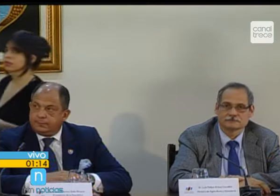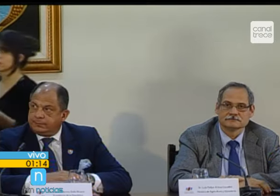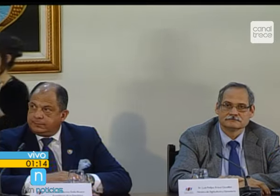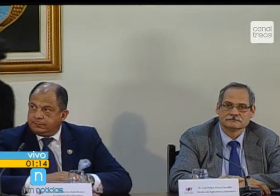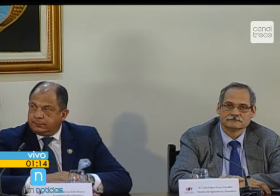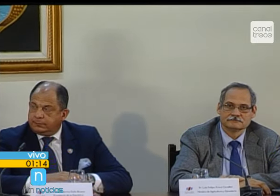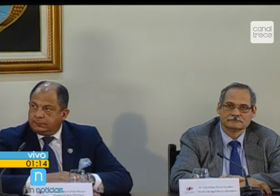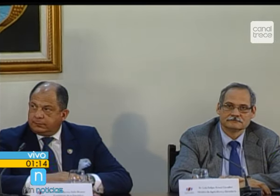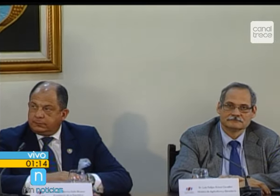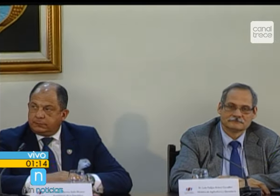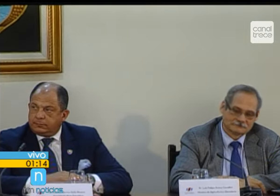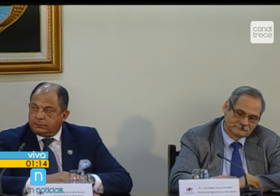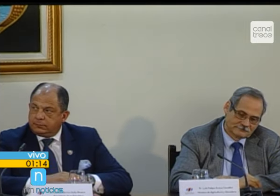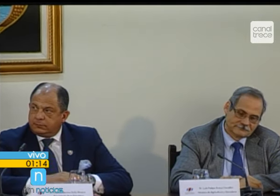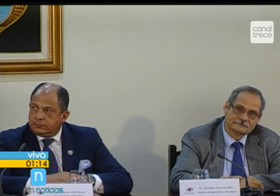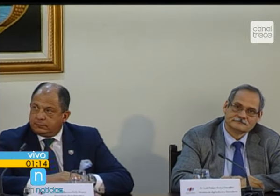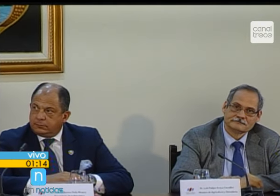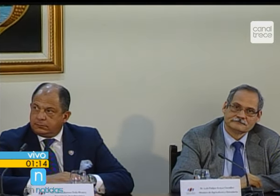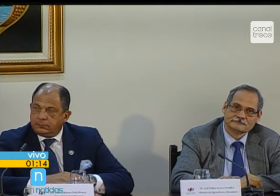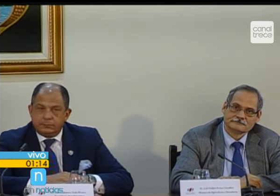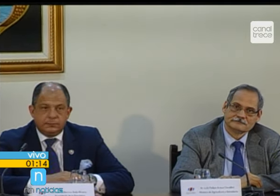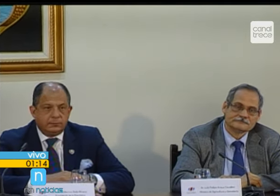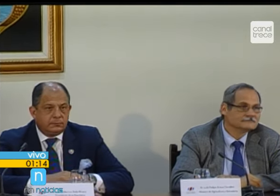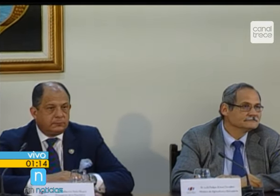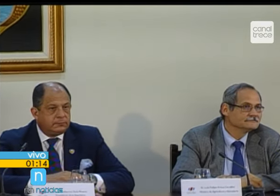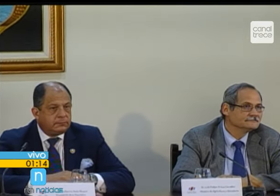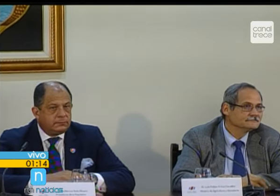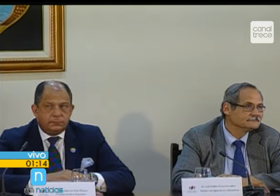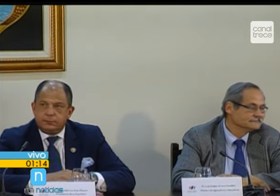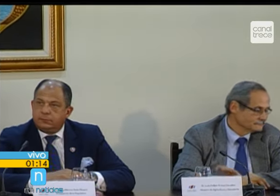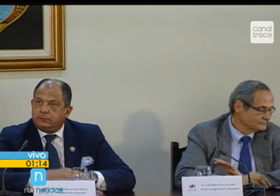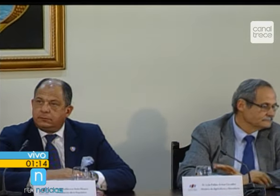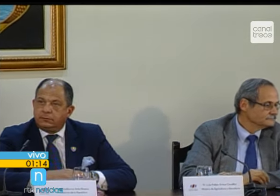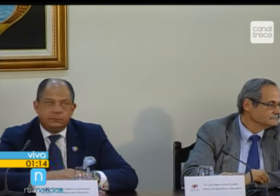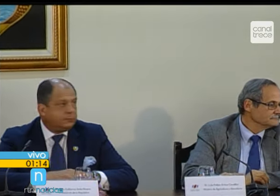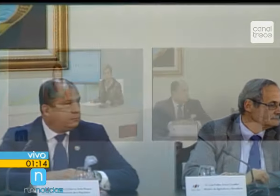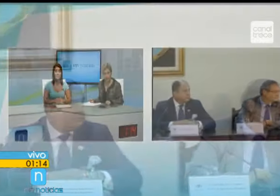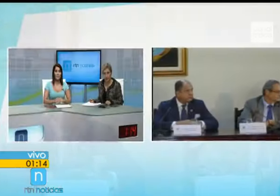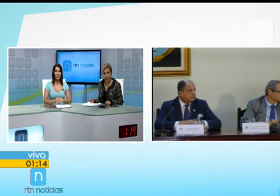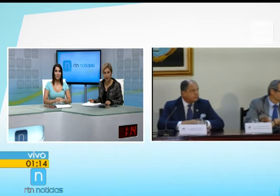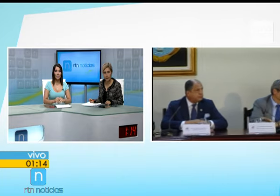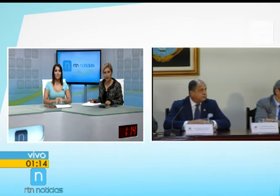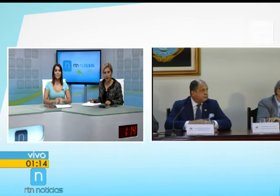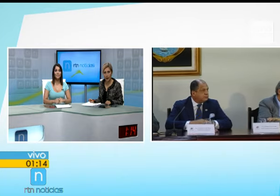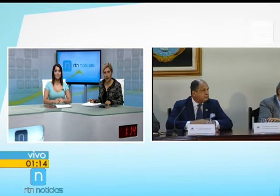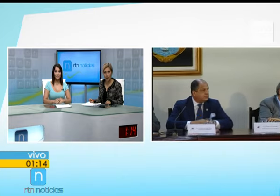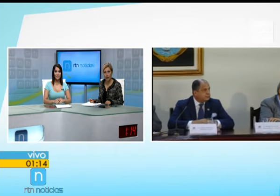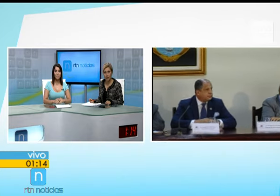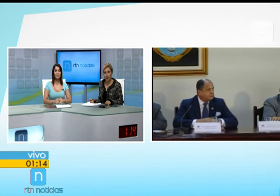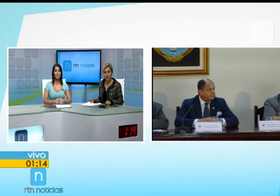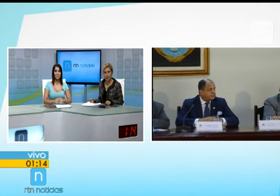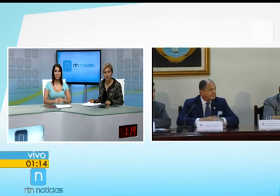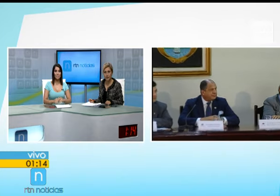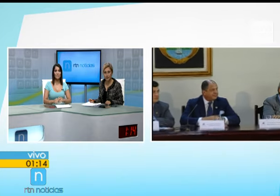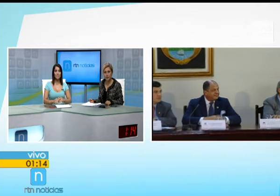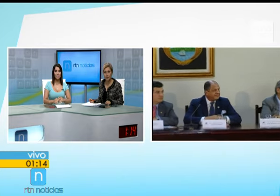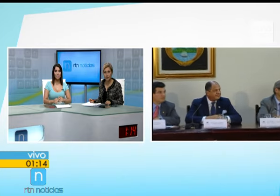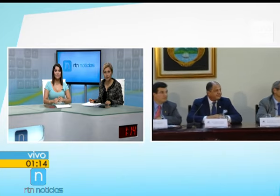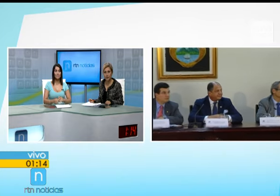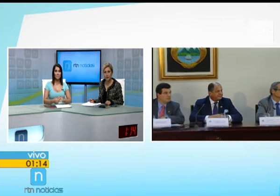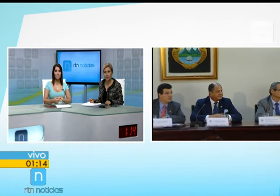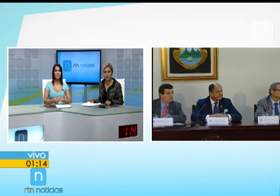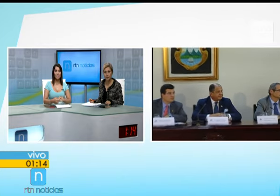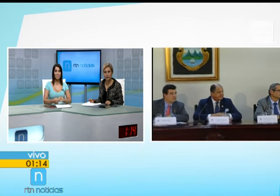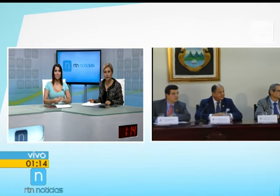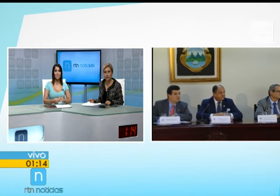Continuamos con las consultas. Compañeros, es parte de la información que se genera acá en Casa Presidencial. Se firmó la declaratoria de estado